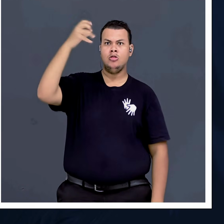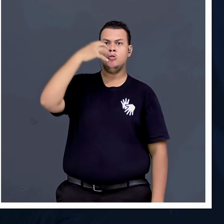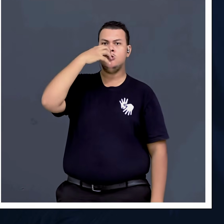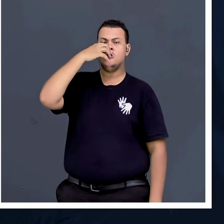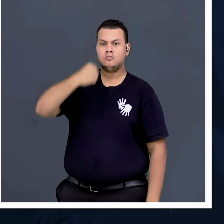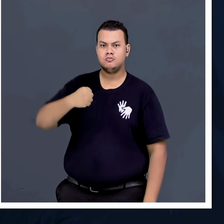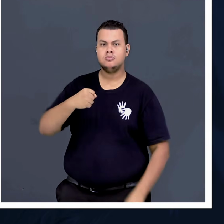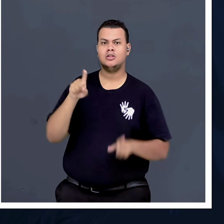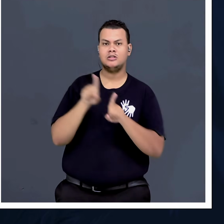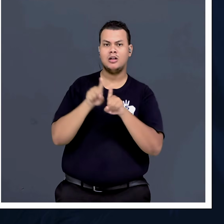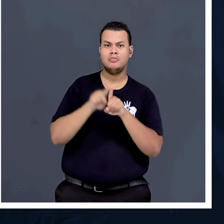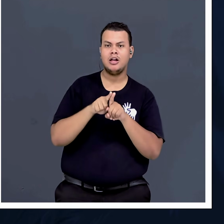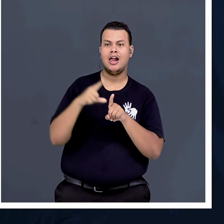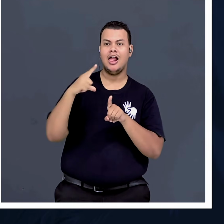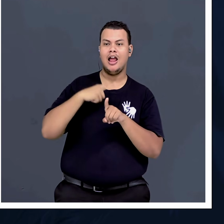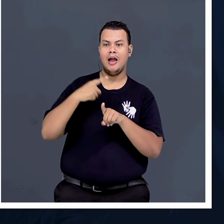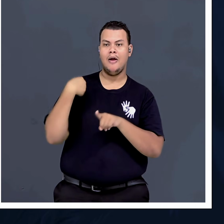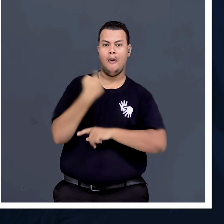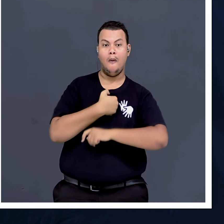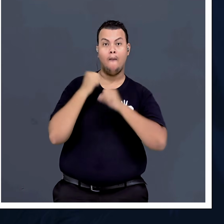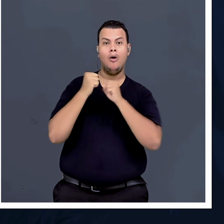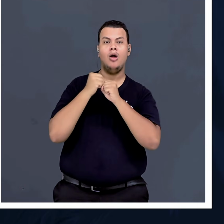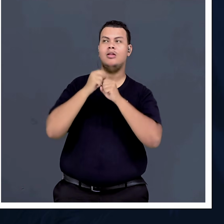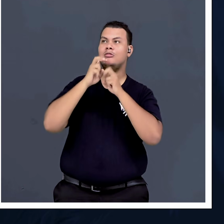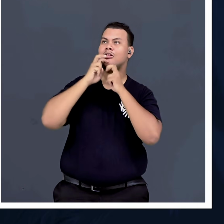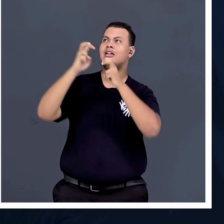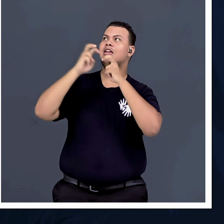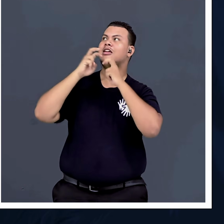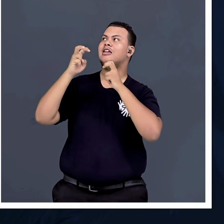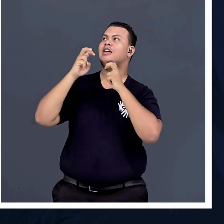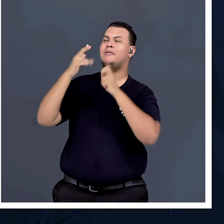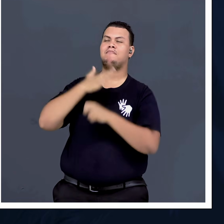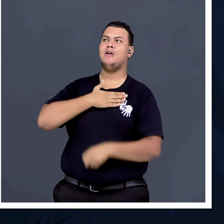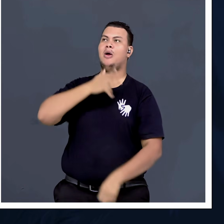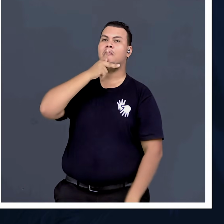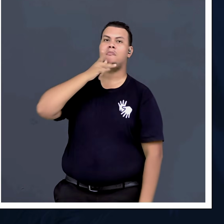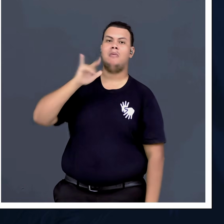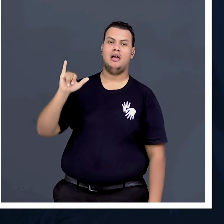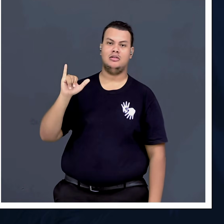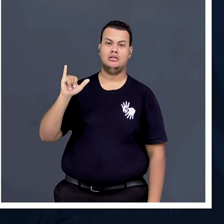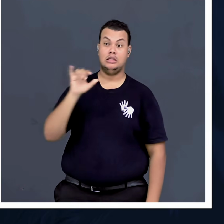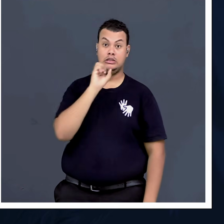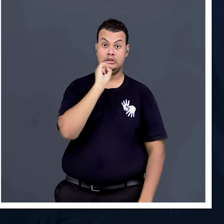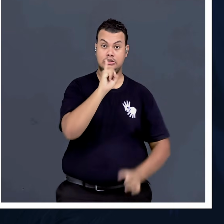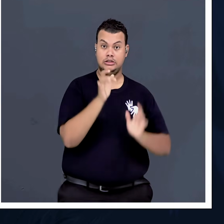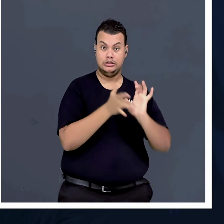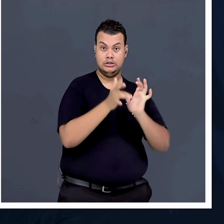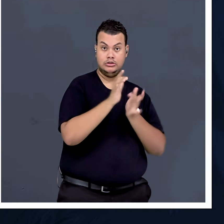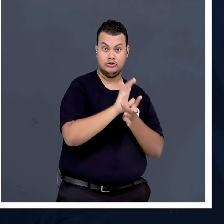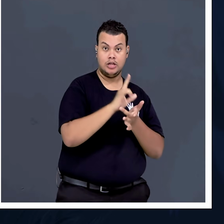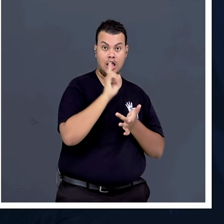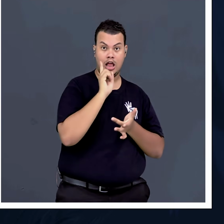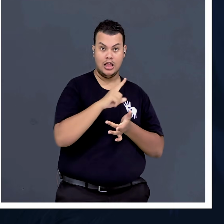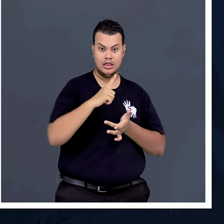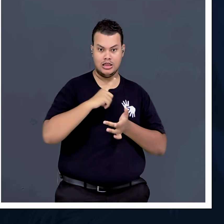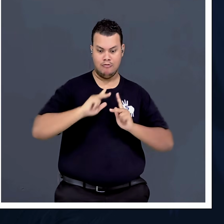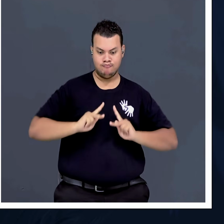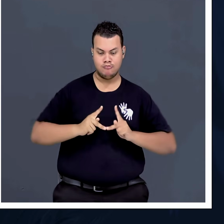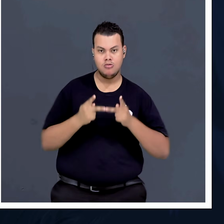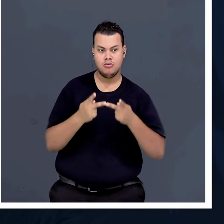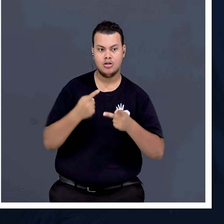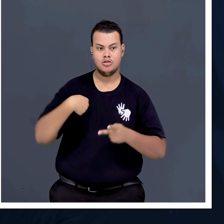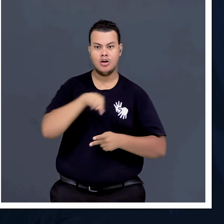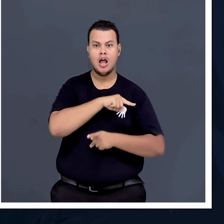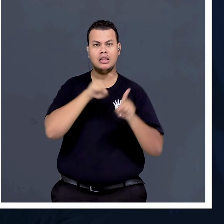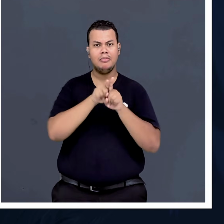o direito de clamar, Abba, Pai. Se Cristo é herdeiro, nós somos co-herdeiros com